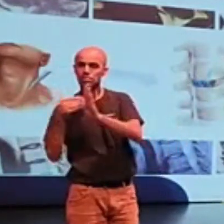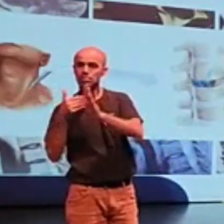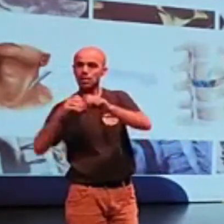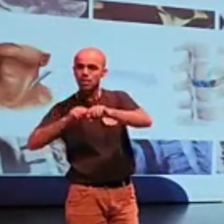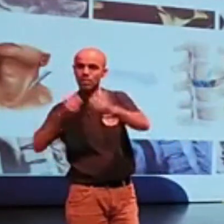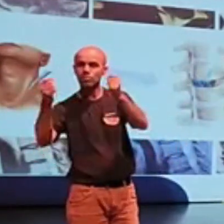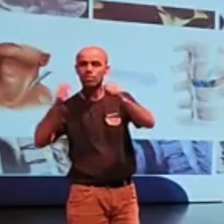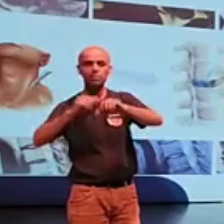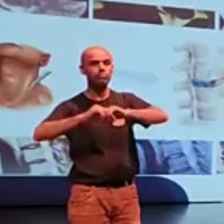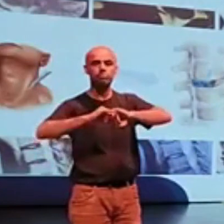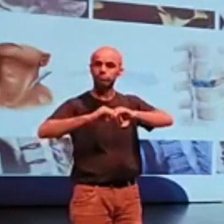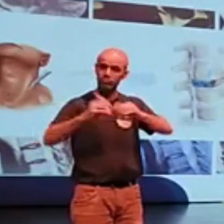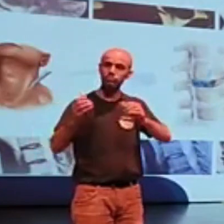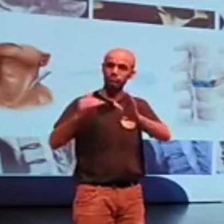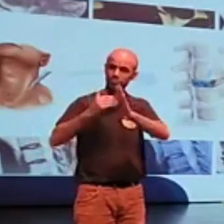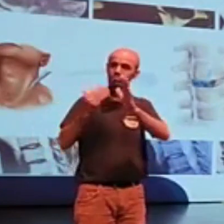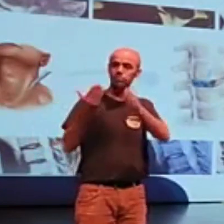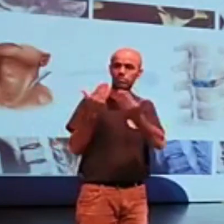e divulgando isso.